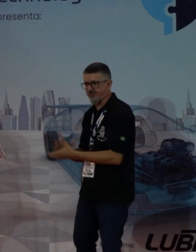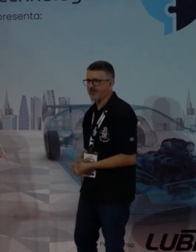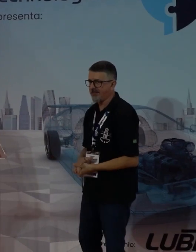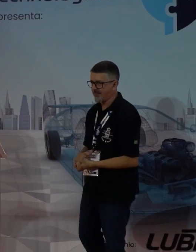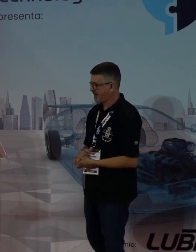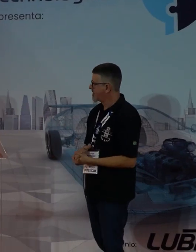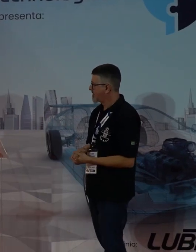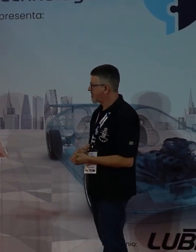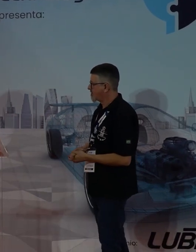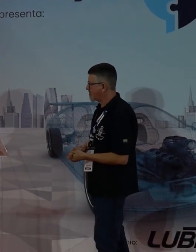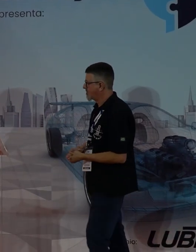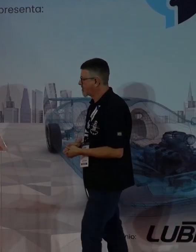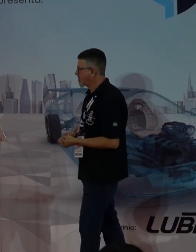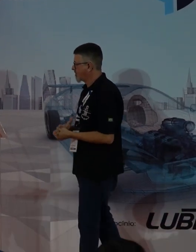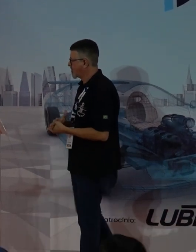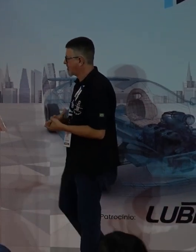limpa e depois monta novamente.